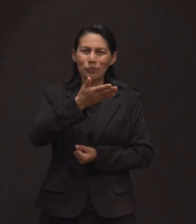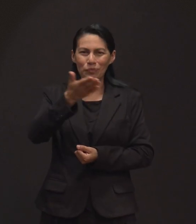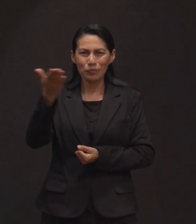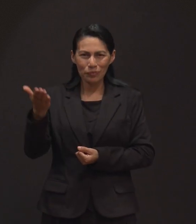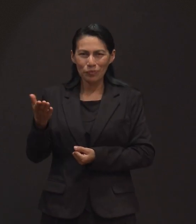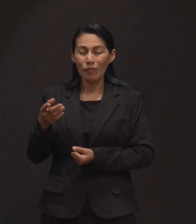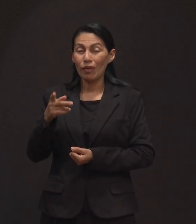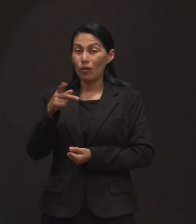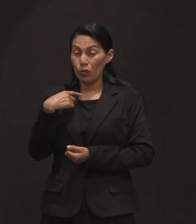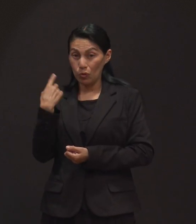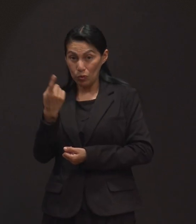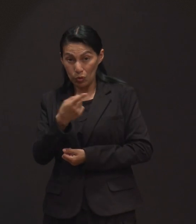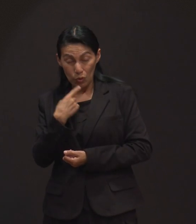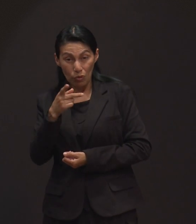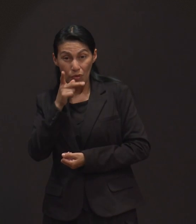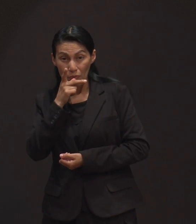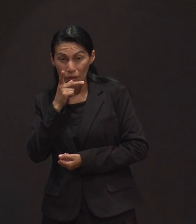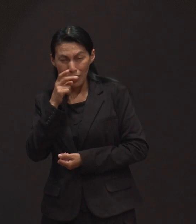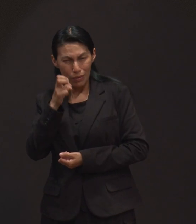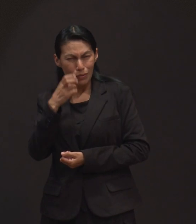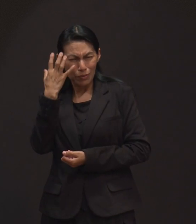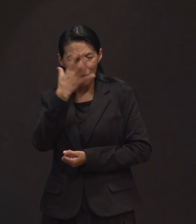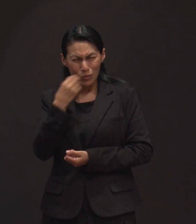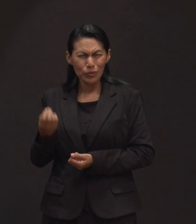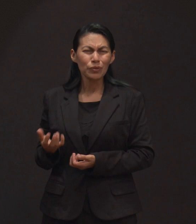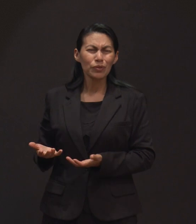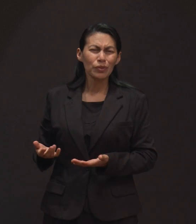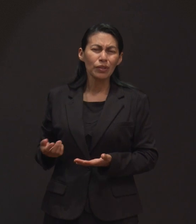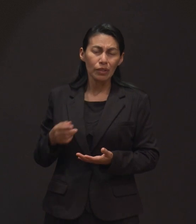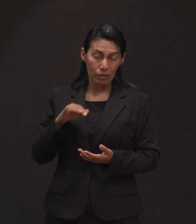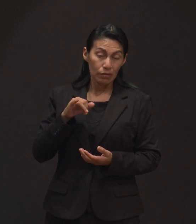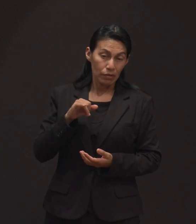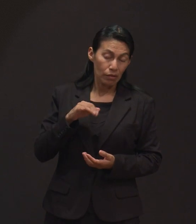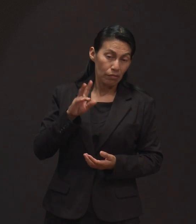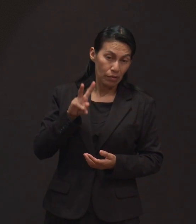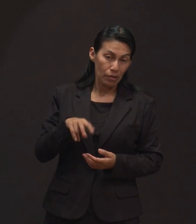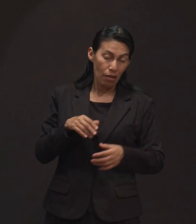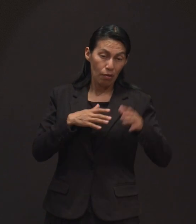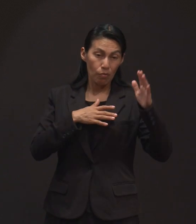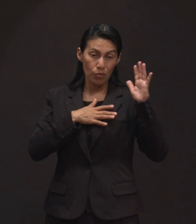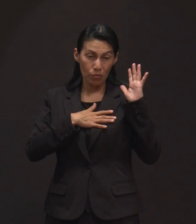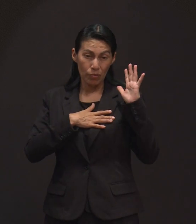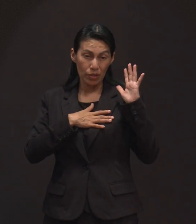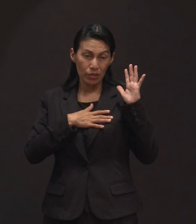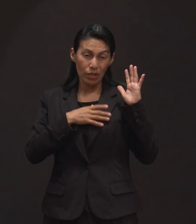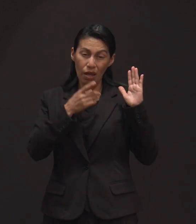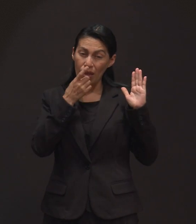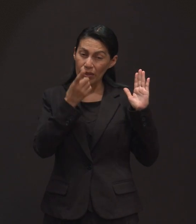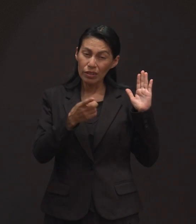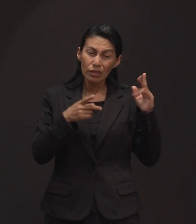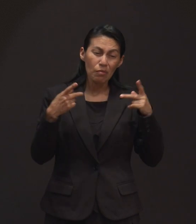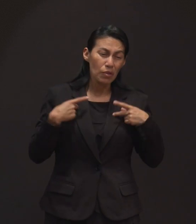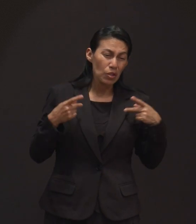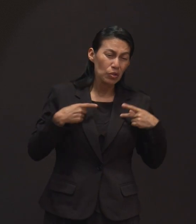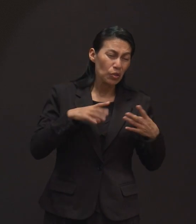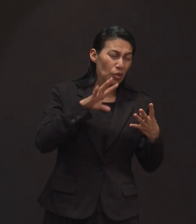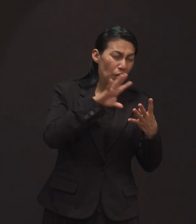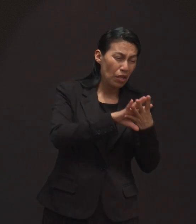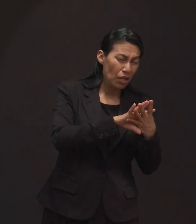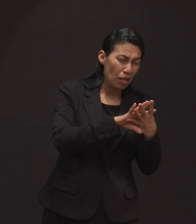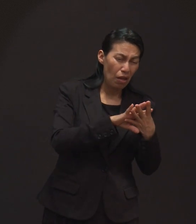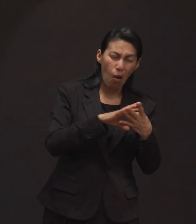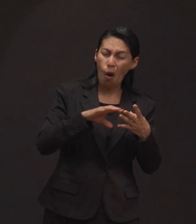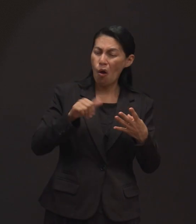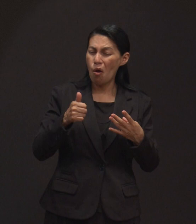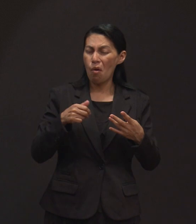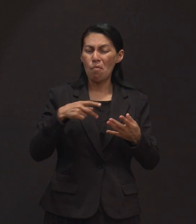para nosotros como padres! Y es una promesa que engloba todo, porque aquí engloba a los que están